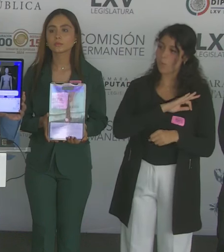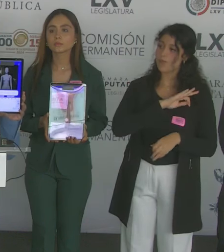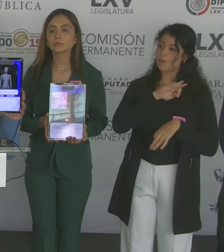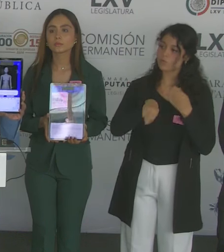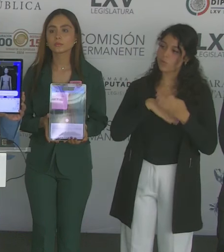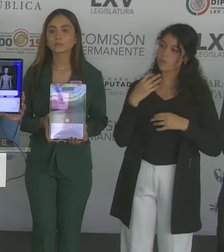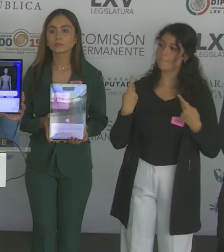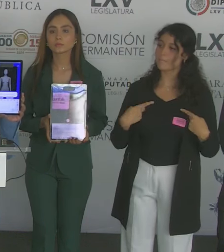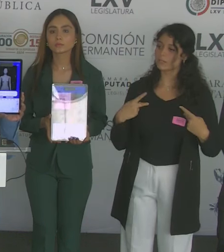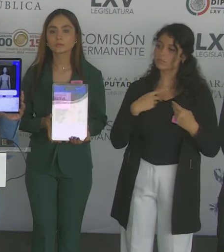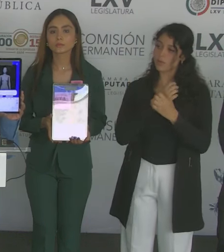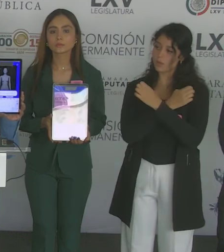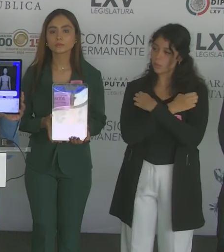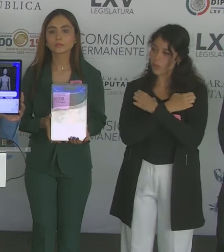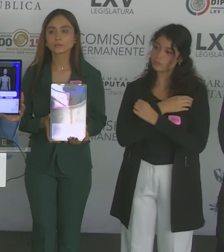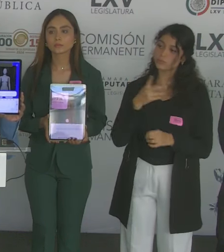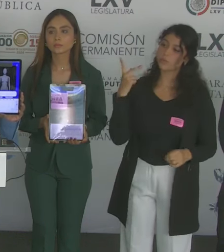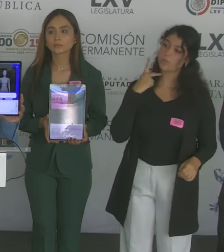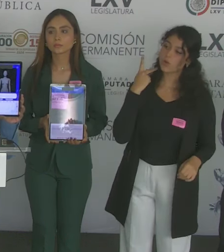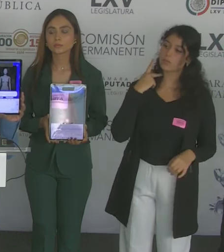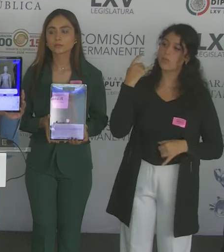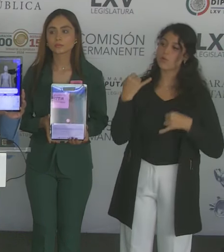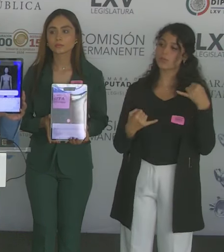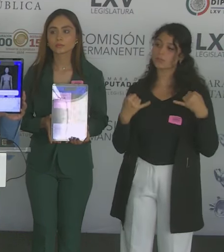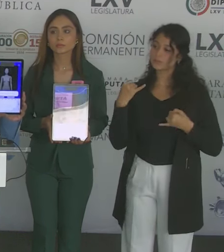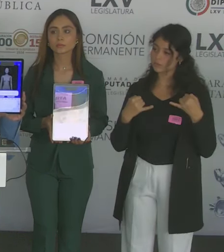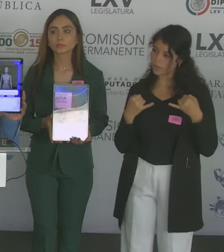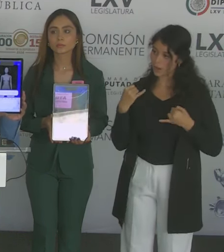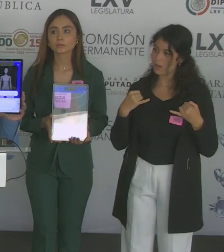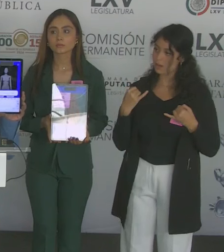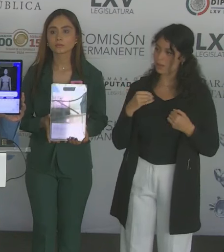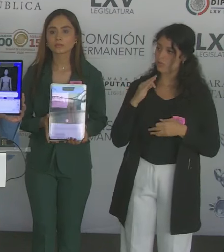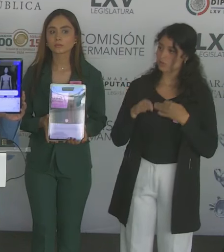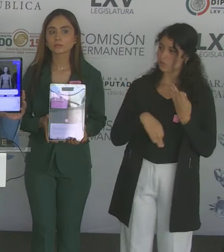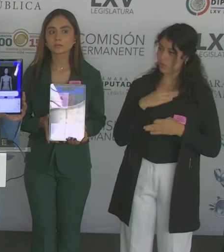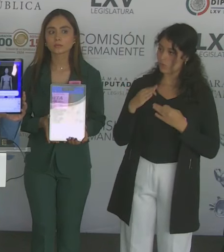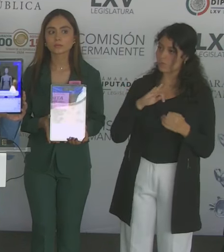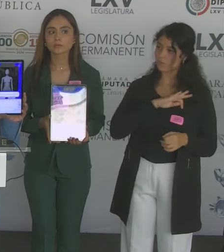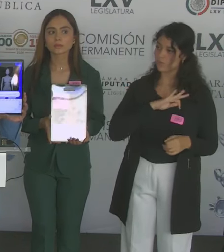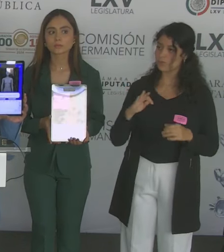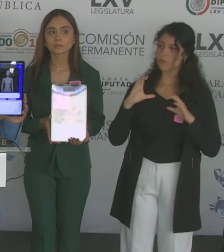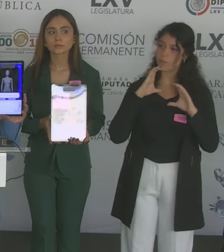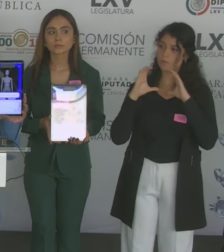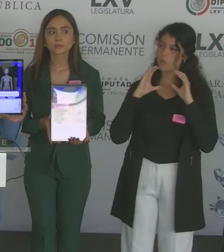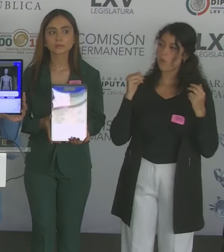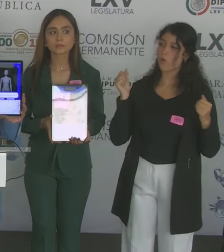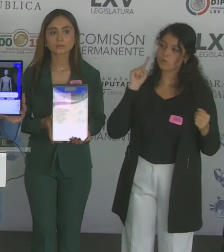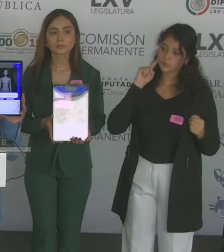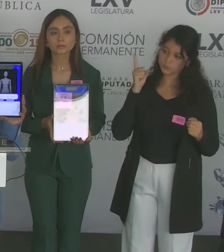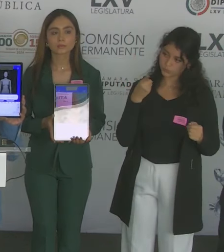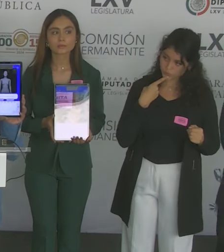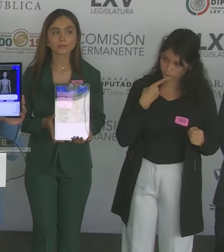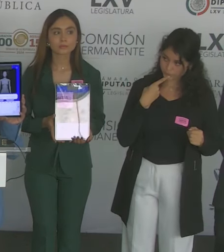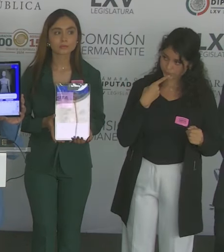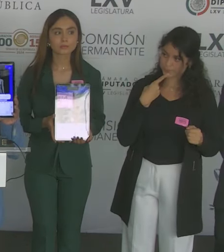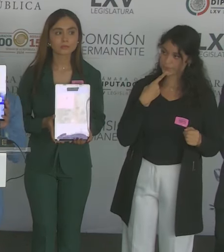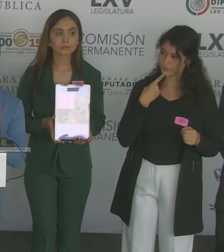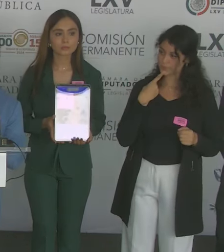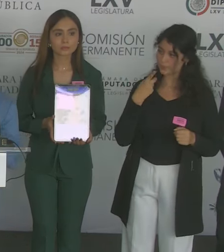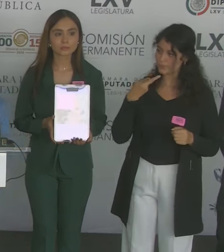educativo sector político sector jurídico podamos comunicarnos con la comidad sorda la comunidad